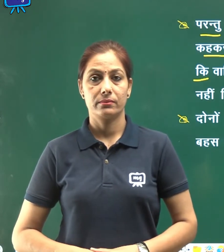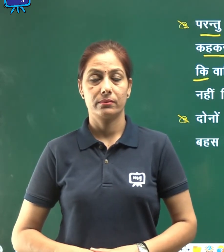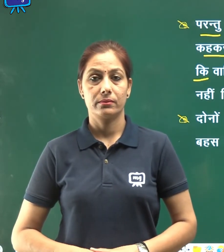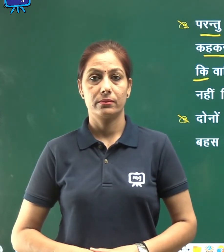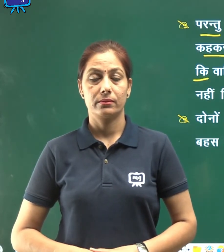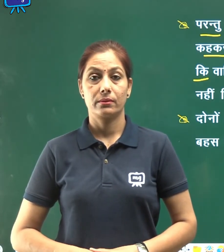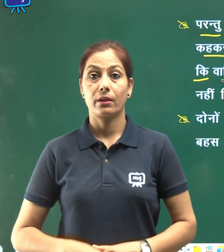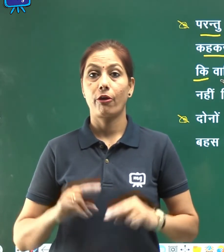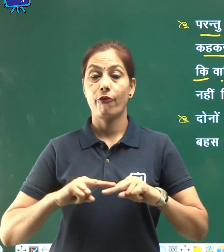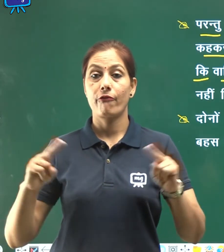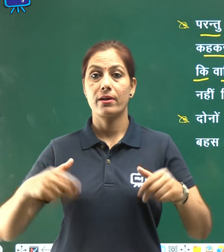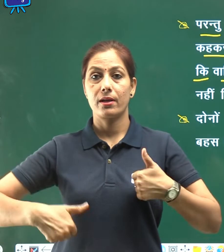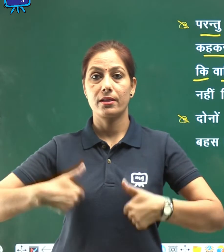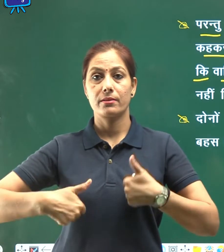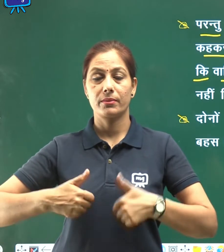वार्षिक परीक्षा की